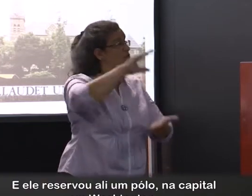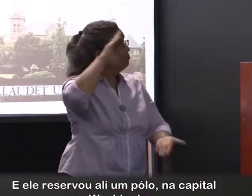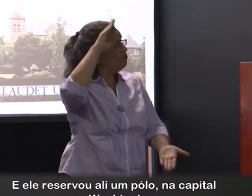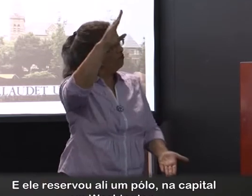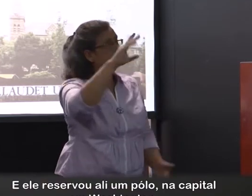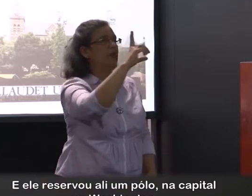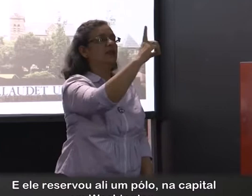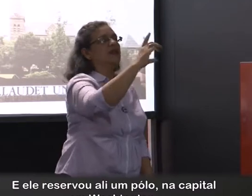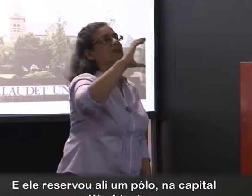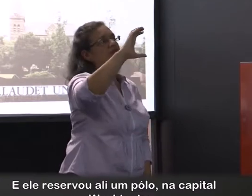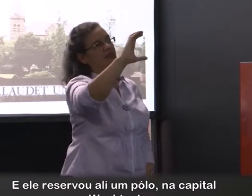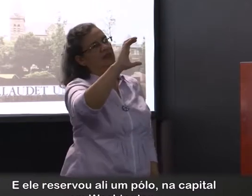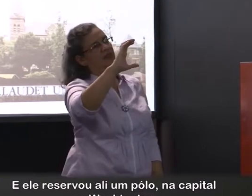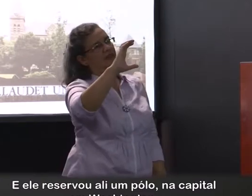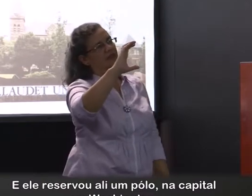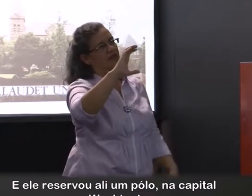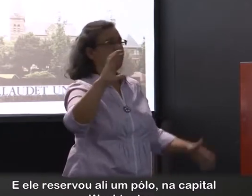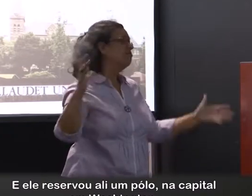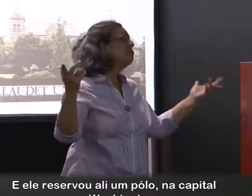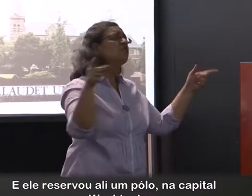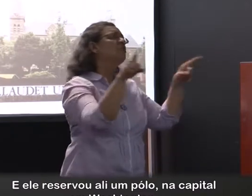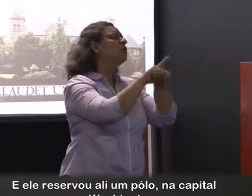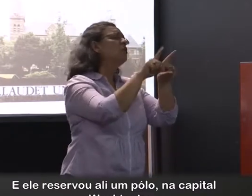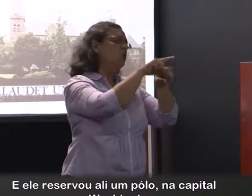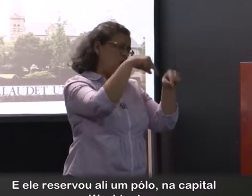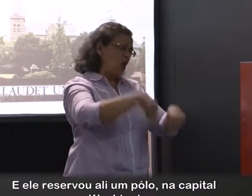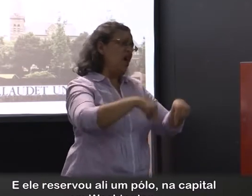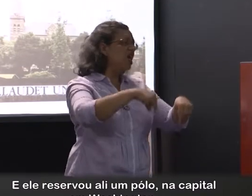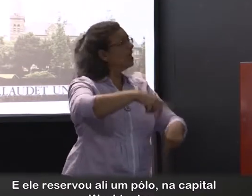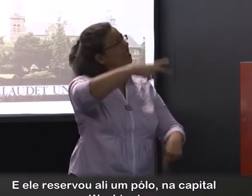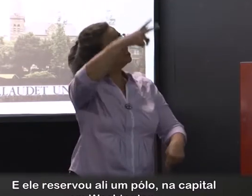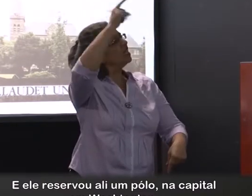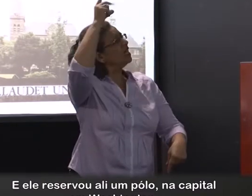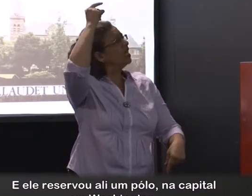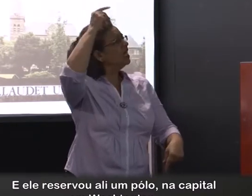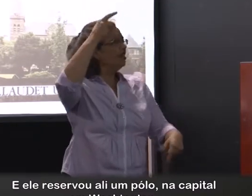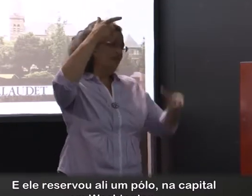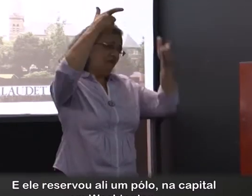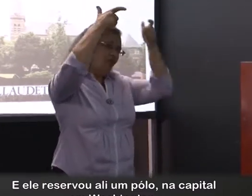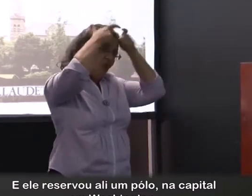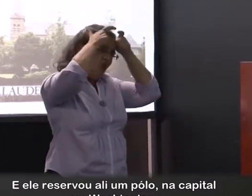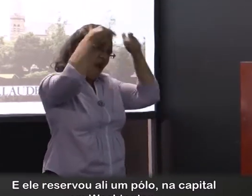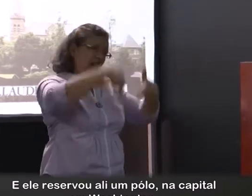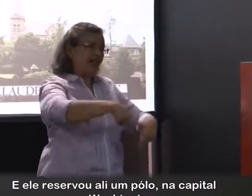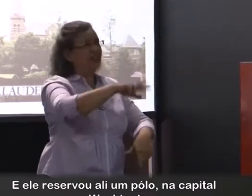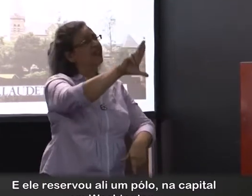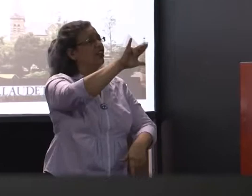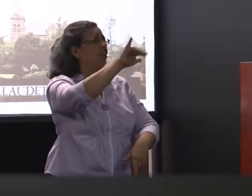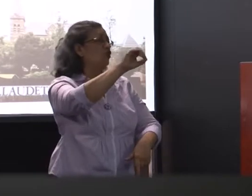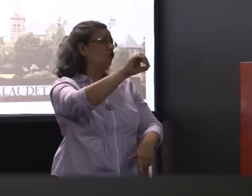E aí ele reservou ali um polo na capital, em Washington.